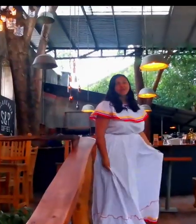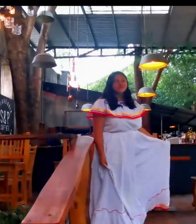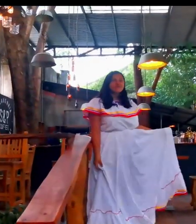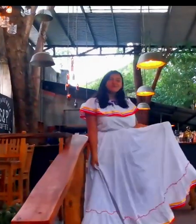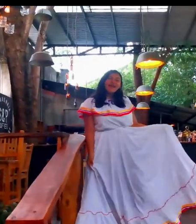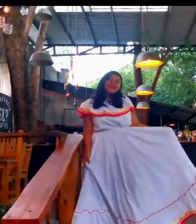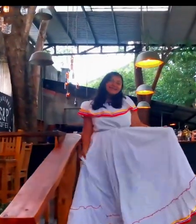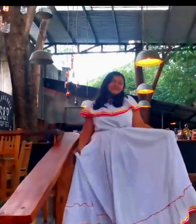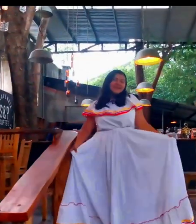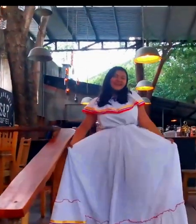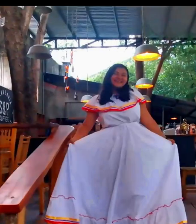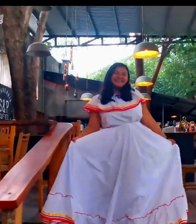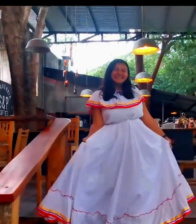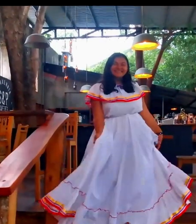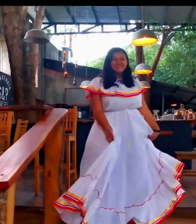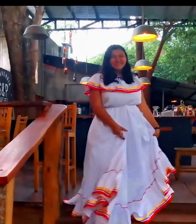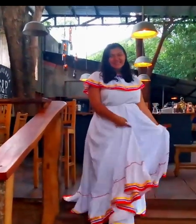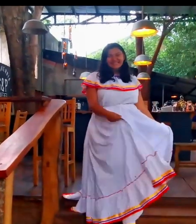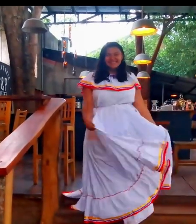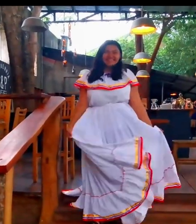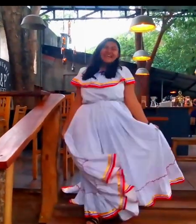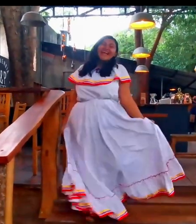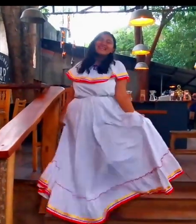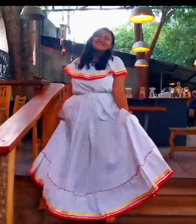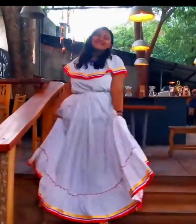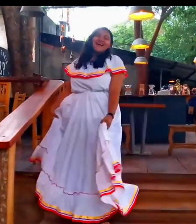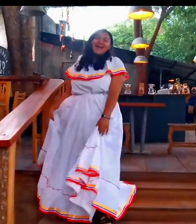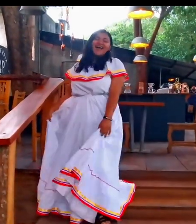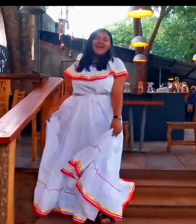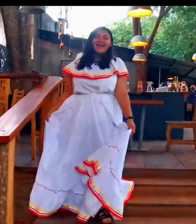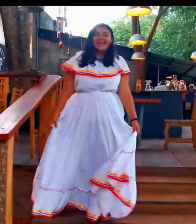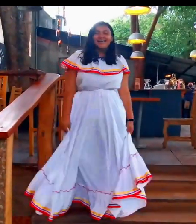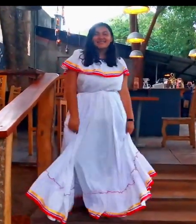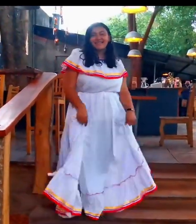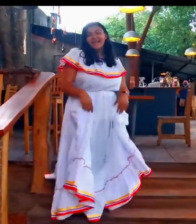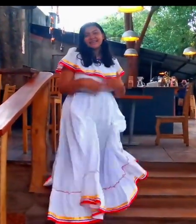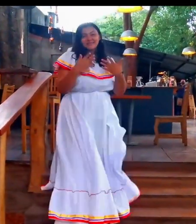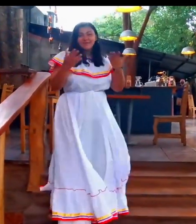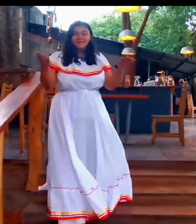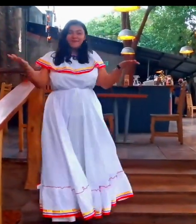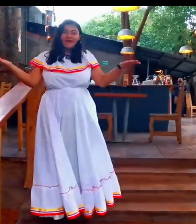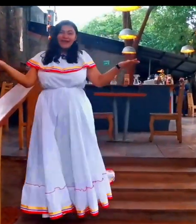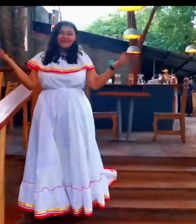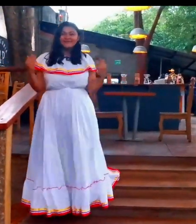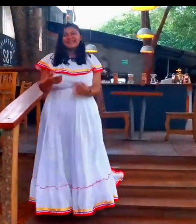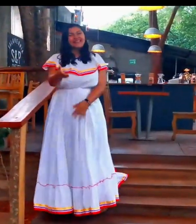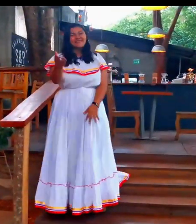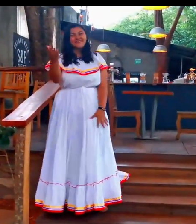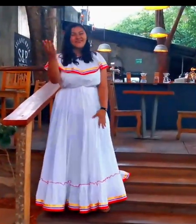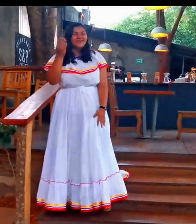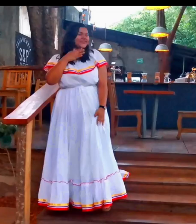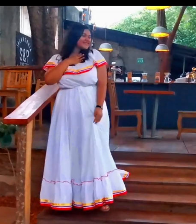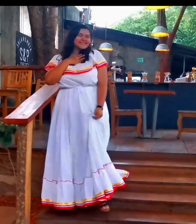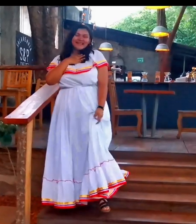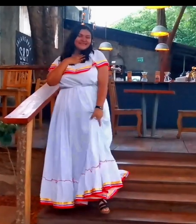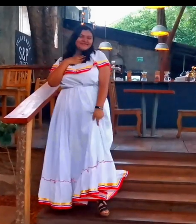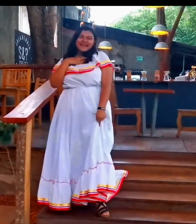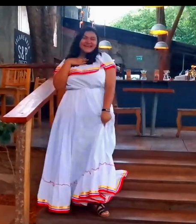con tus playas, paraísos de sirenas. Si me fuera un día de voz, tal